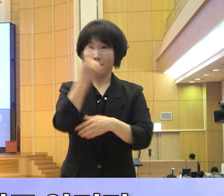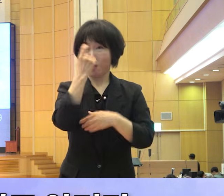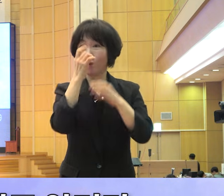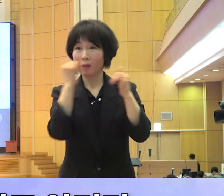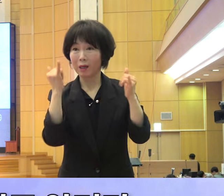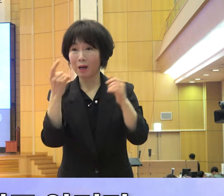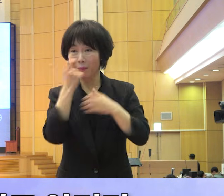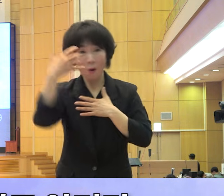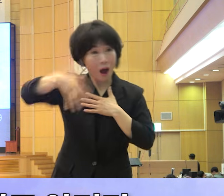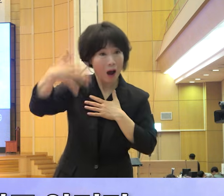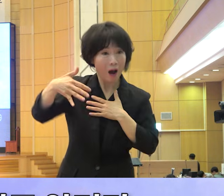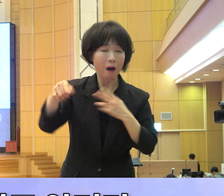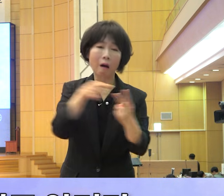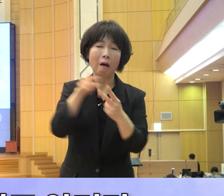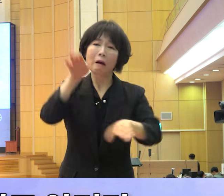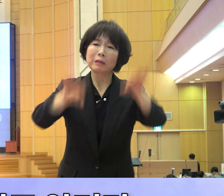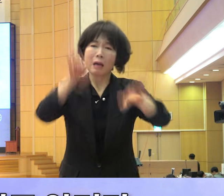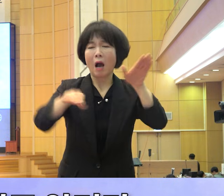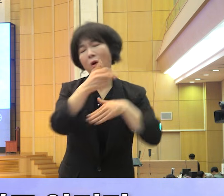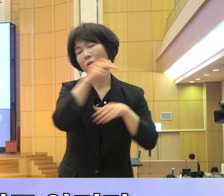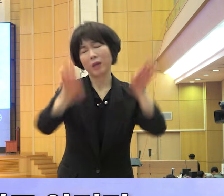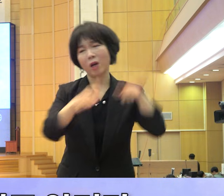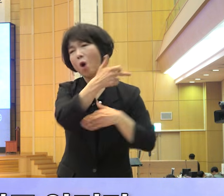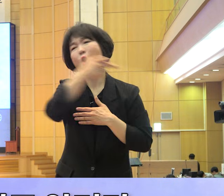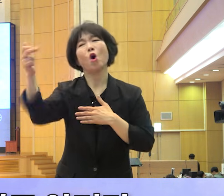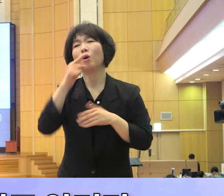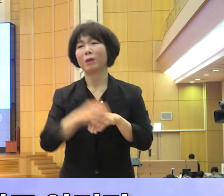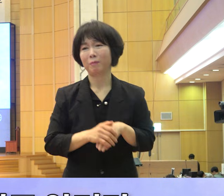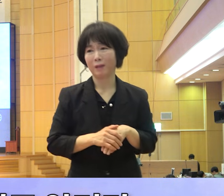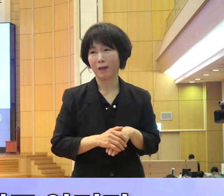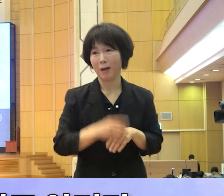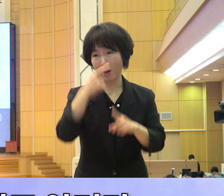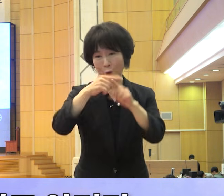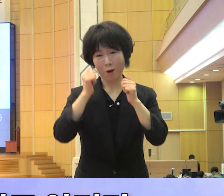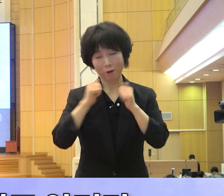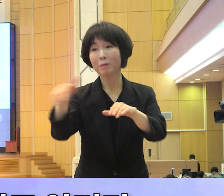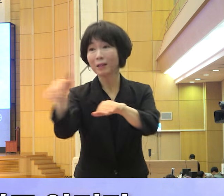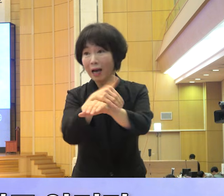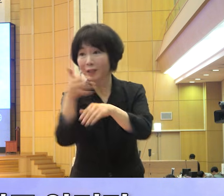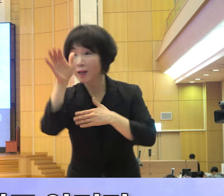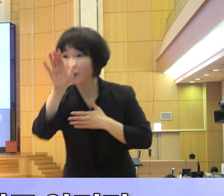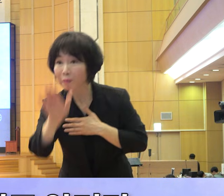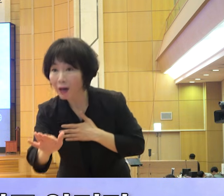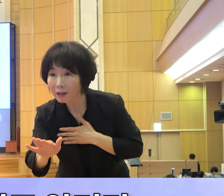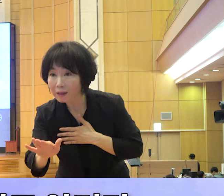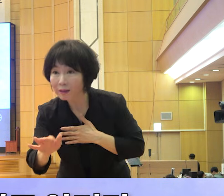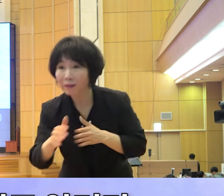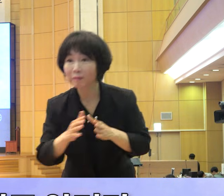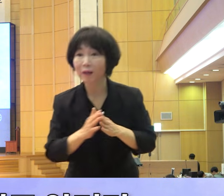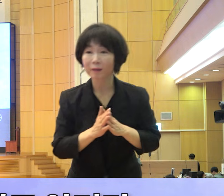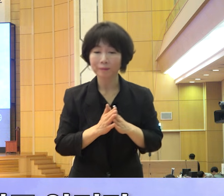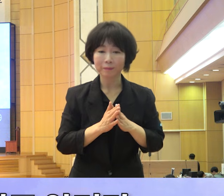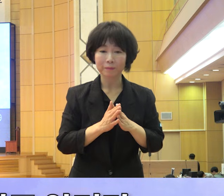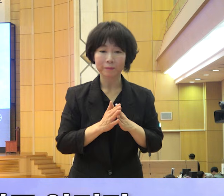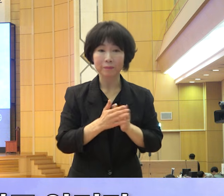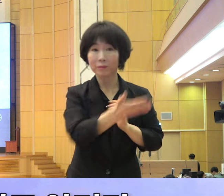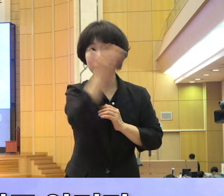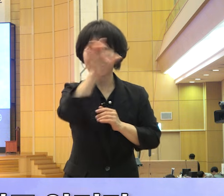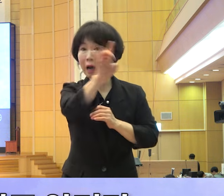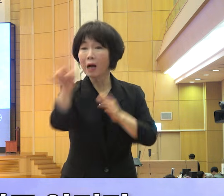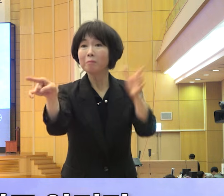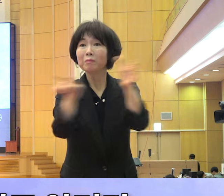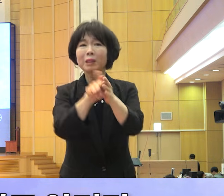자는 하늘과 땅 차이예요. 교회를 다니니까 다 믿는 자 같으나